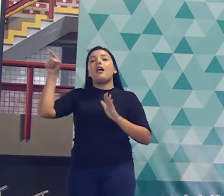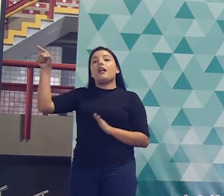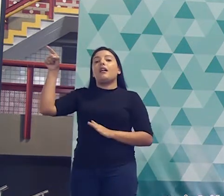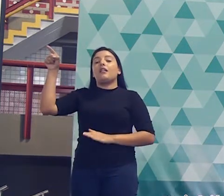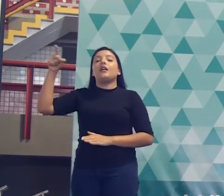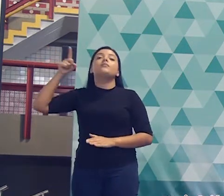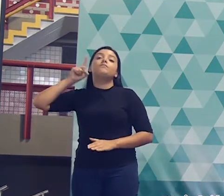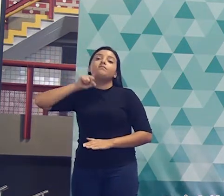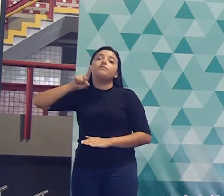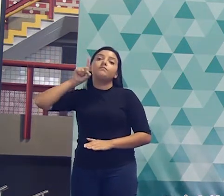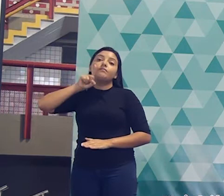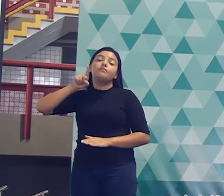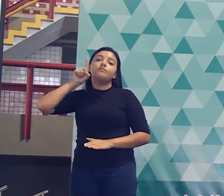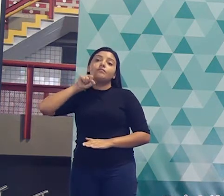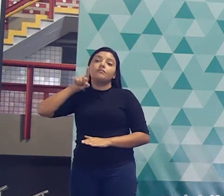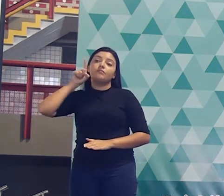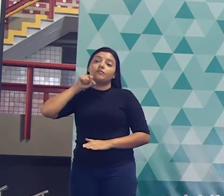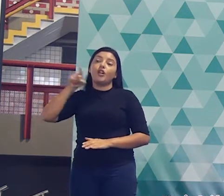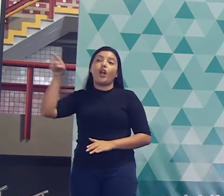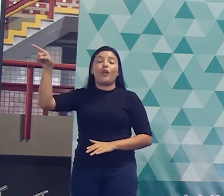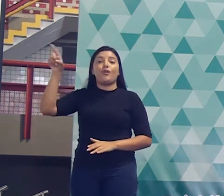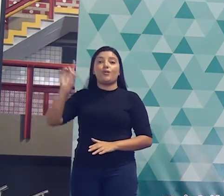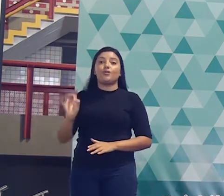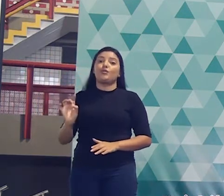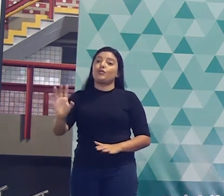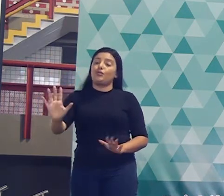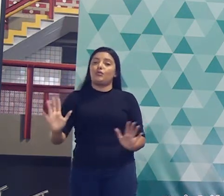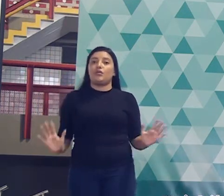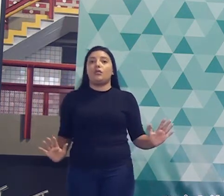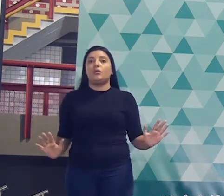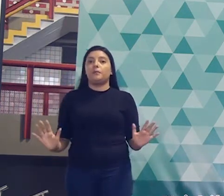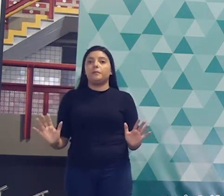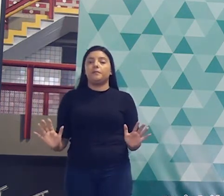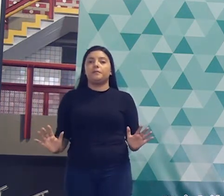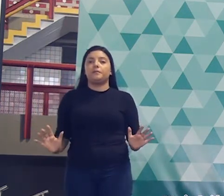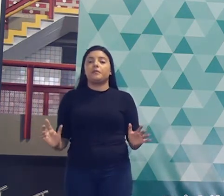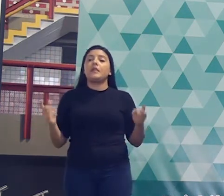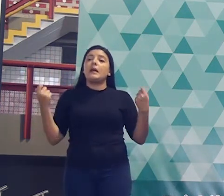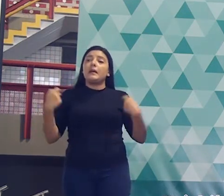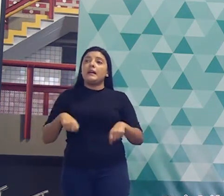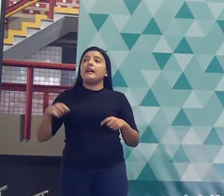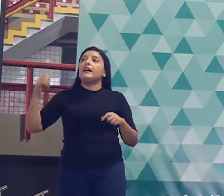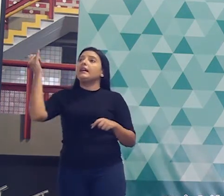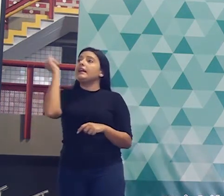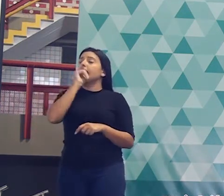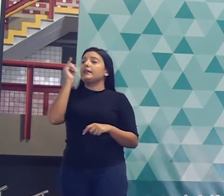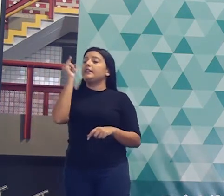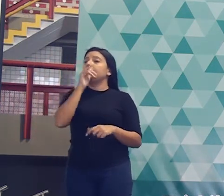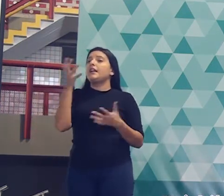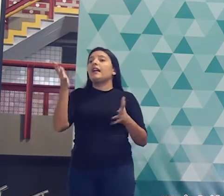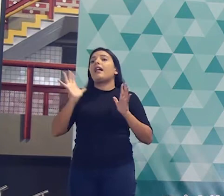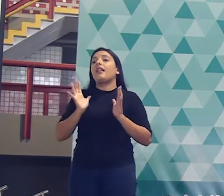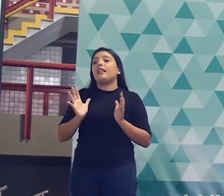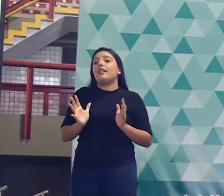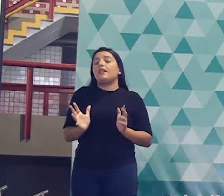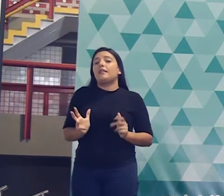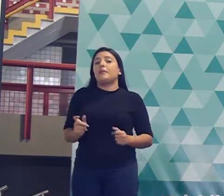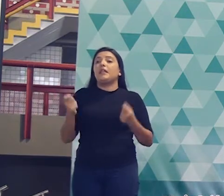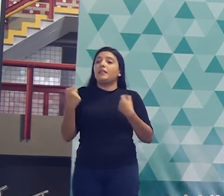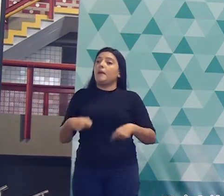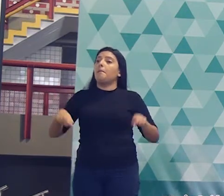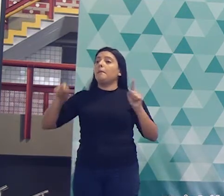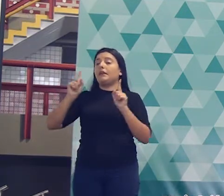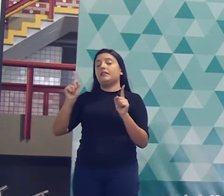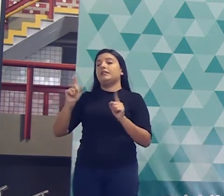Brasil ainda não trouxeram, mas se Deus quiser um dia vai ter aqui para a gente produzir energia de uma forma limpa, sem emissão de CO2. Tudo bem? Voltando para a questão,